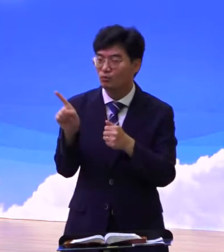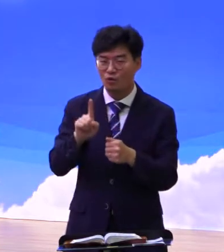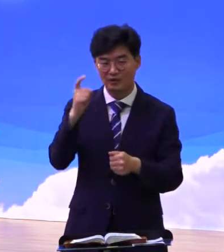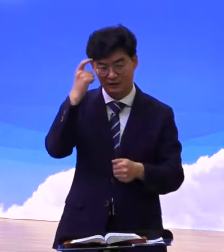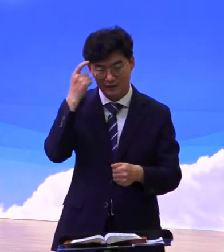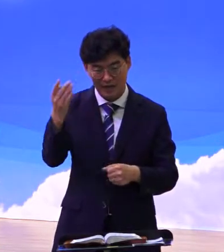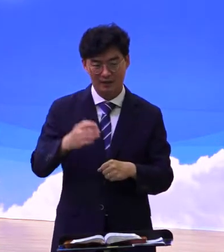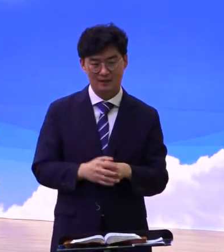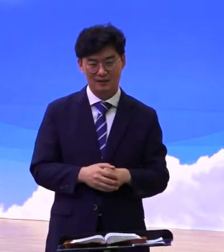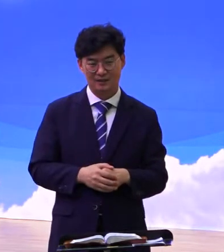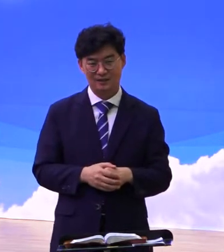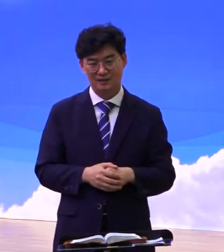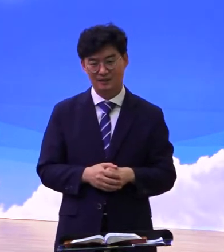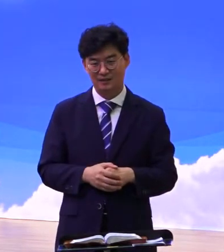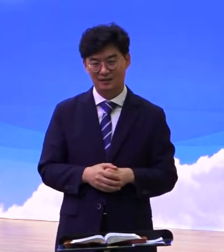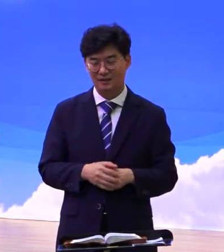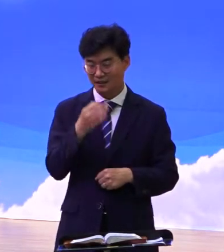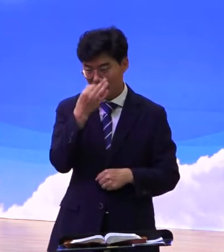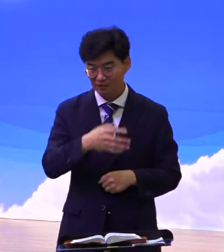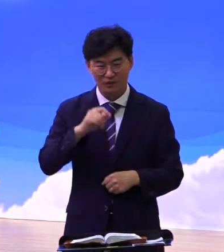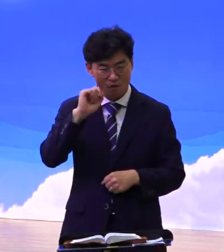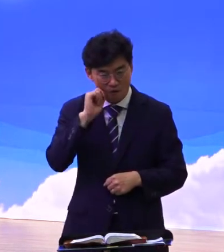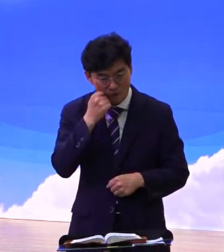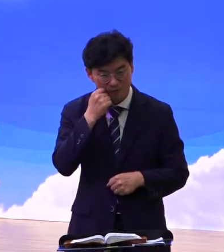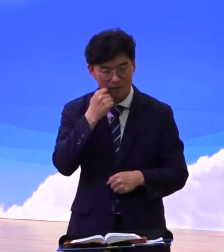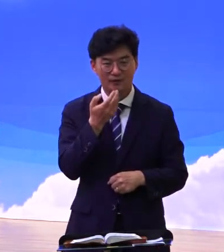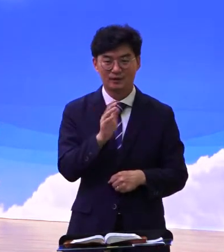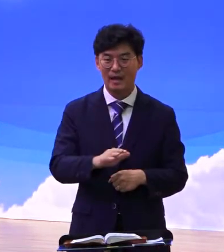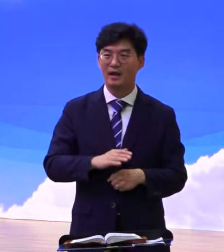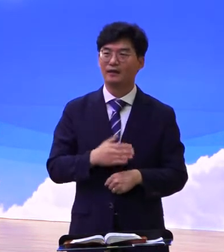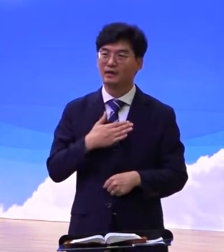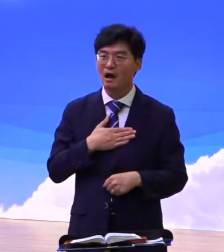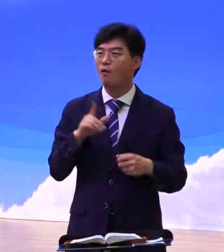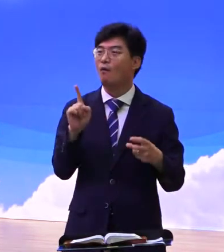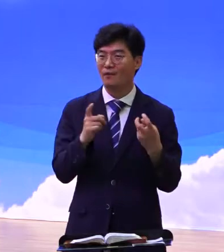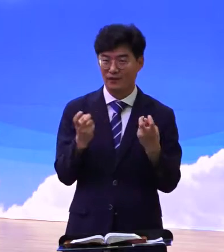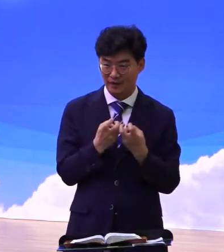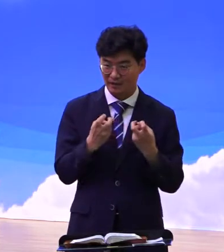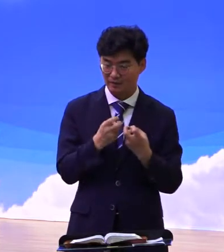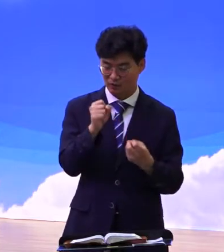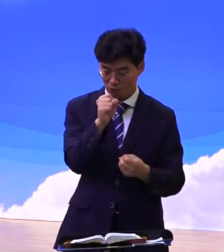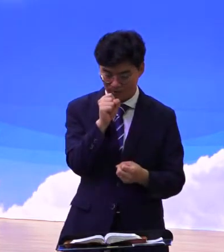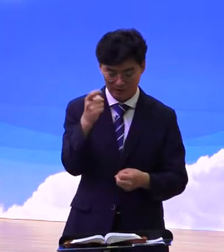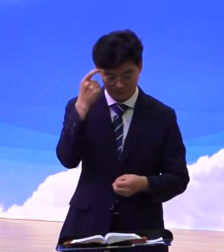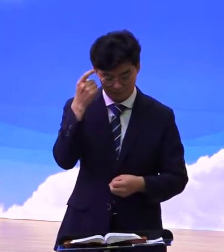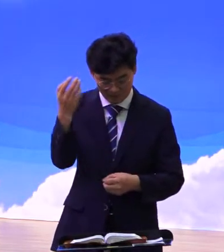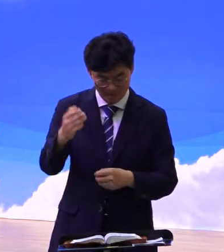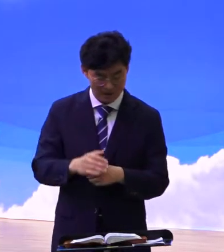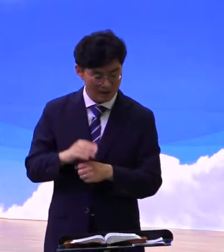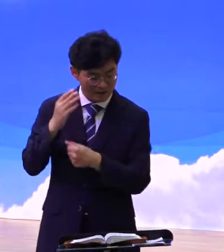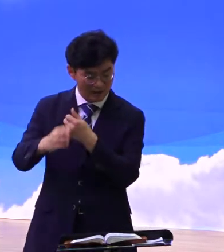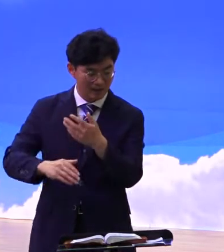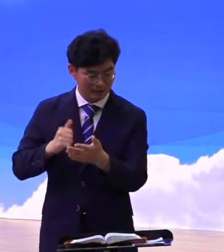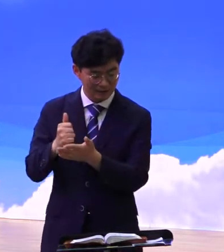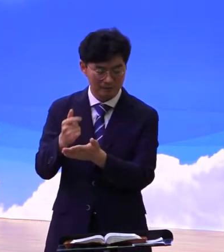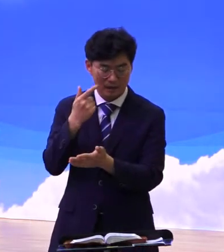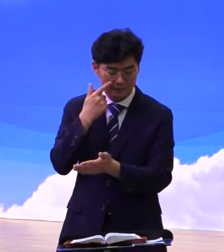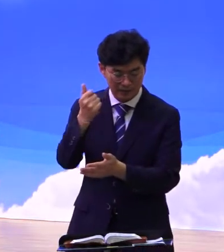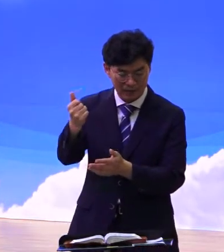말씀대로 산다고 하는 것은 어떤 것입니까? 하나님, 제가 어떻게 해야 됩니까? 라는 질문을 하나님께 계속해서